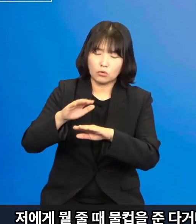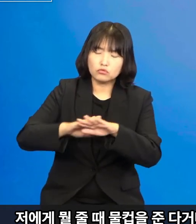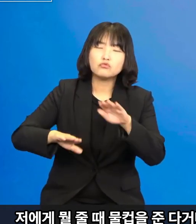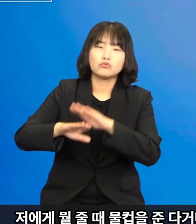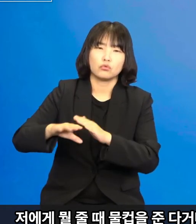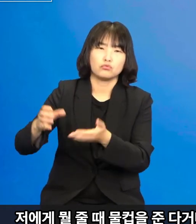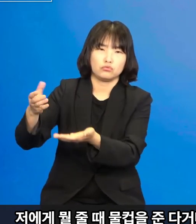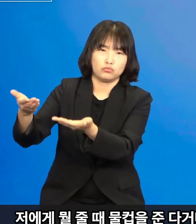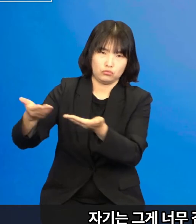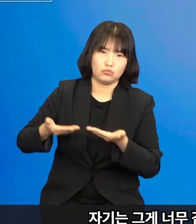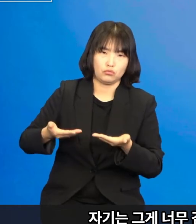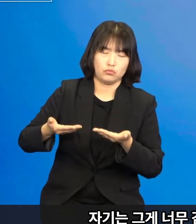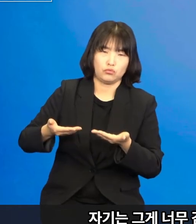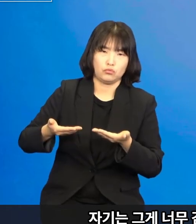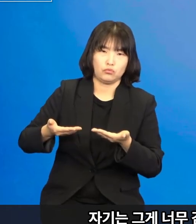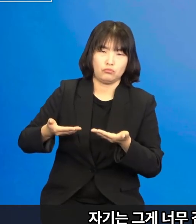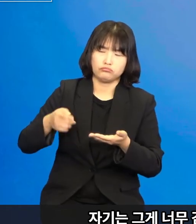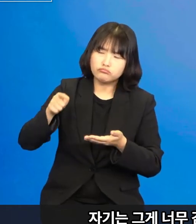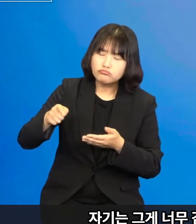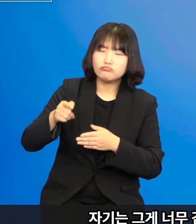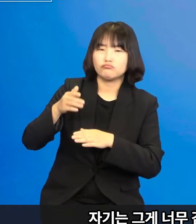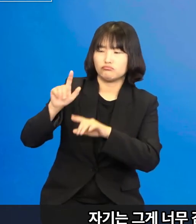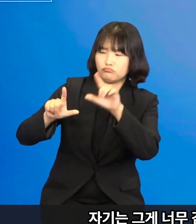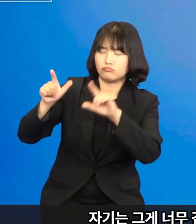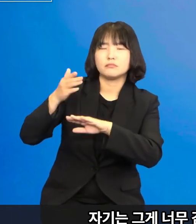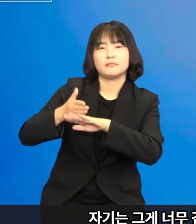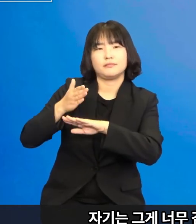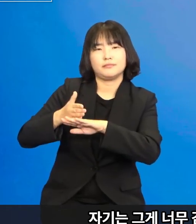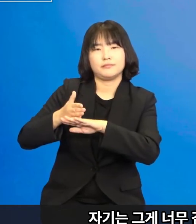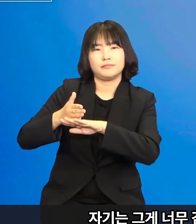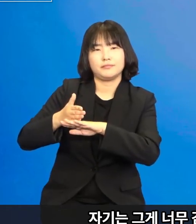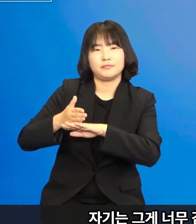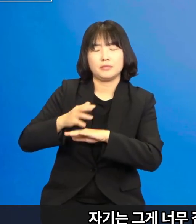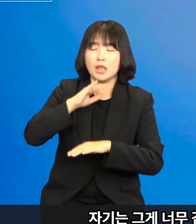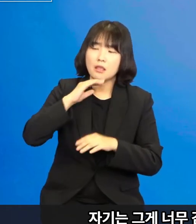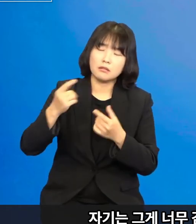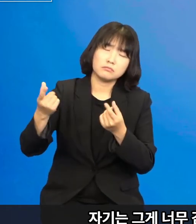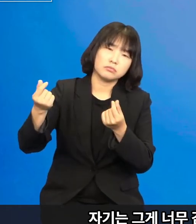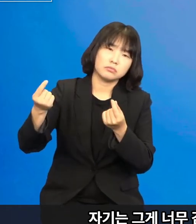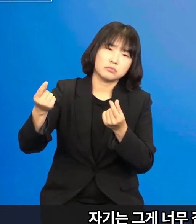거예요. 자기는 그게 너무 감사해야 돼. 나이도 비슷해요.